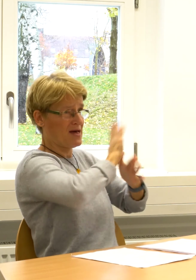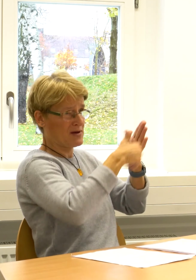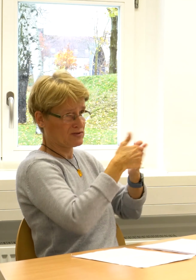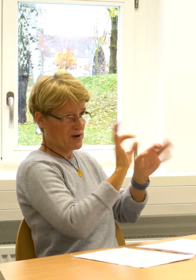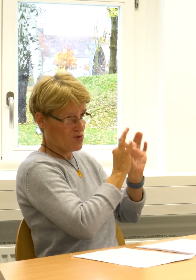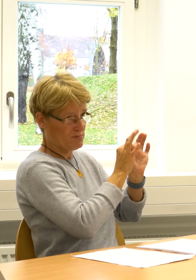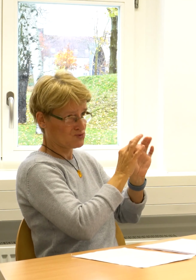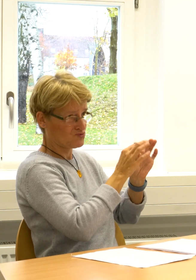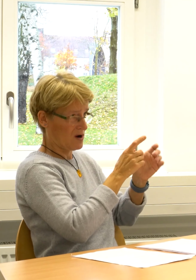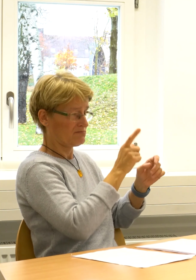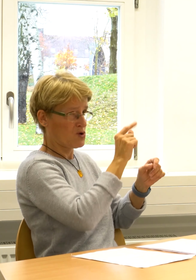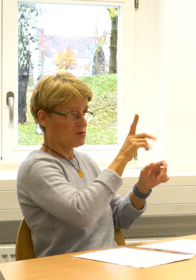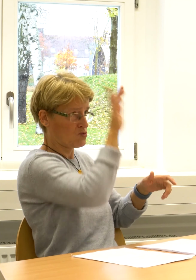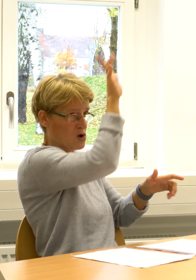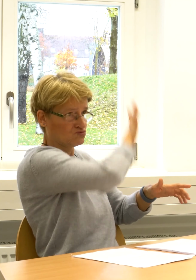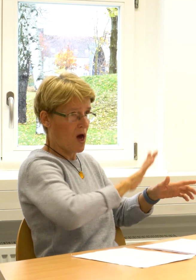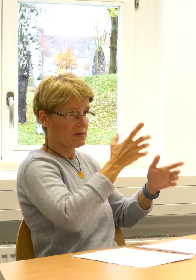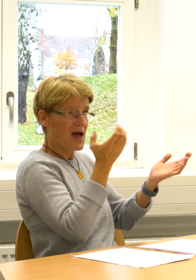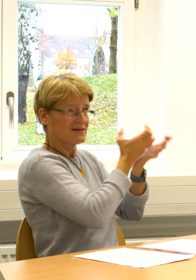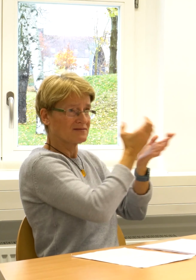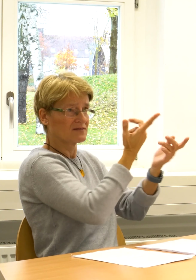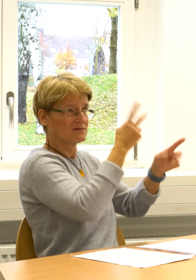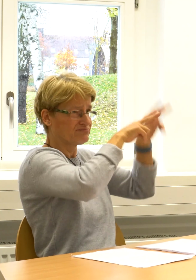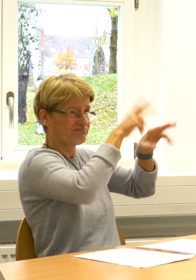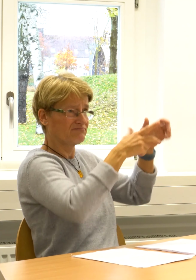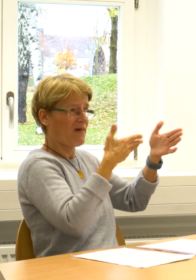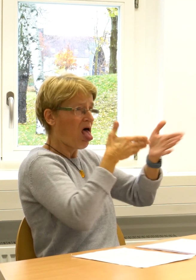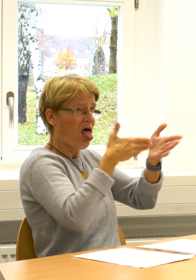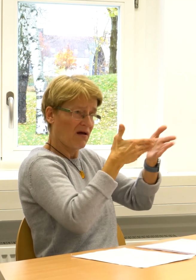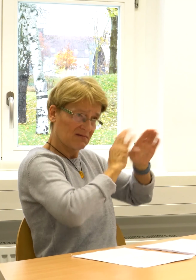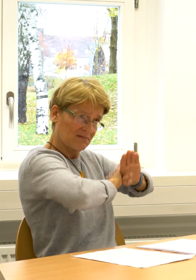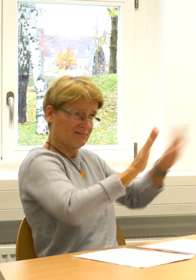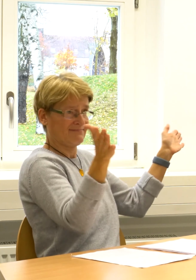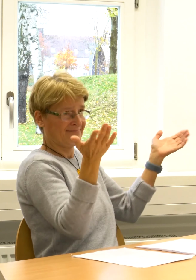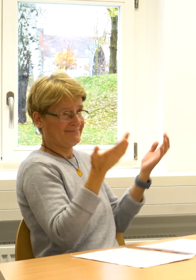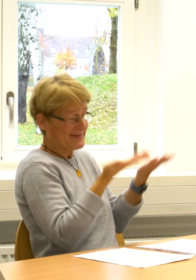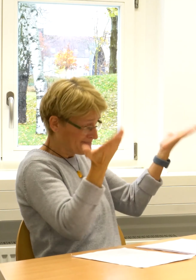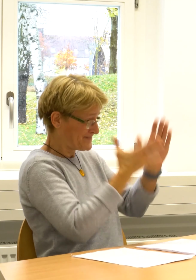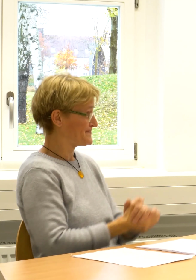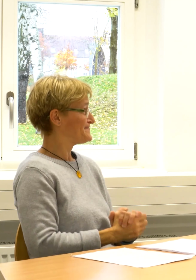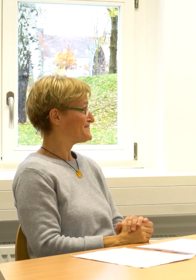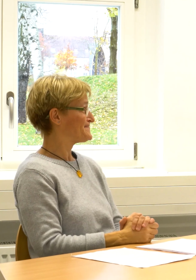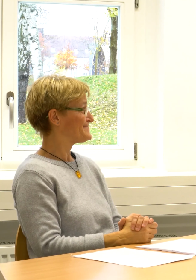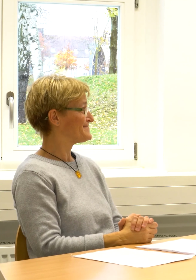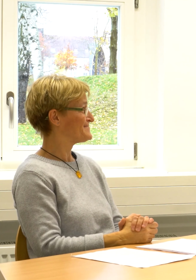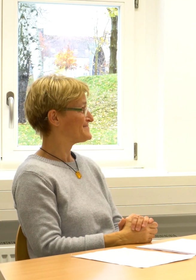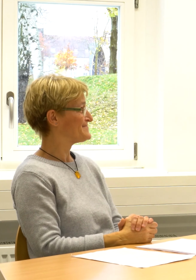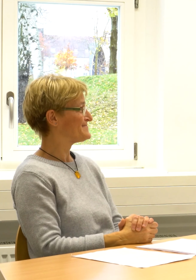dass noch mehr Gebärdensprachdolmetscher ausgebildet werden. Und auch die entsprechenden Einsätze abgesichert werden, um die Barrieren abzubauen.